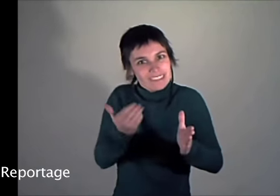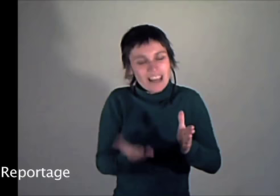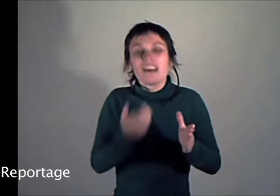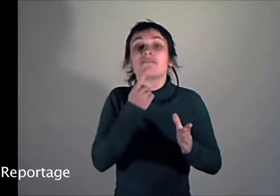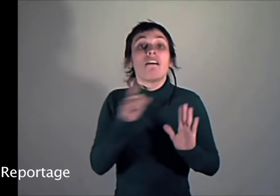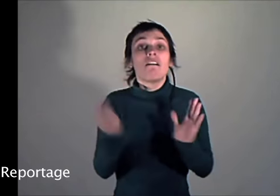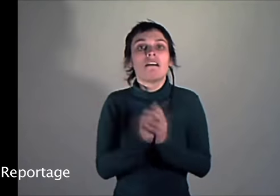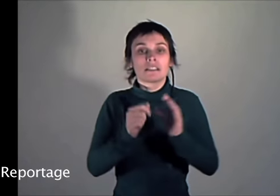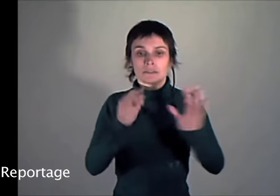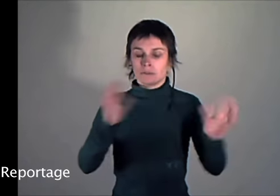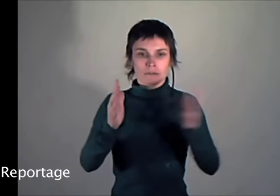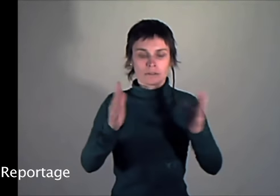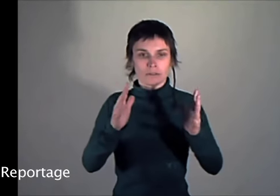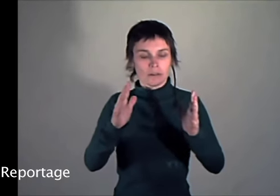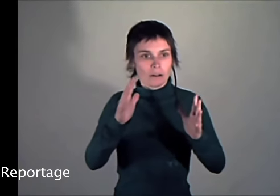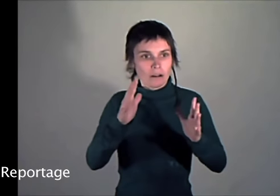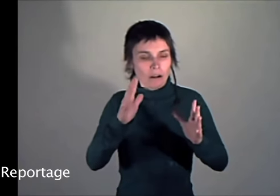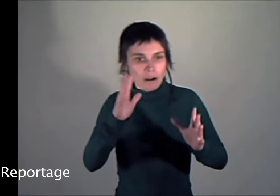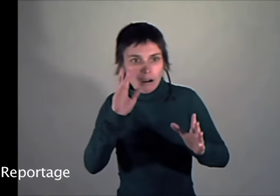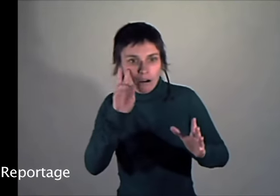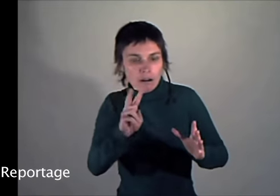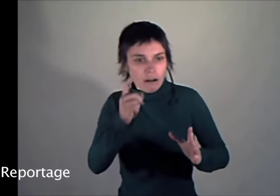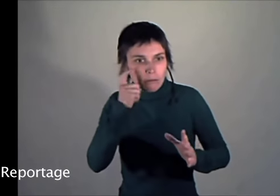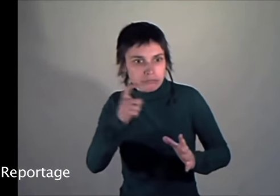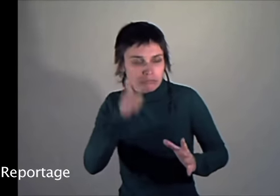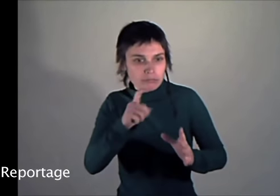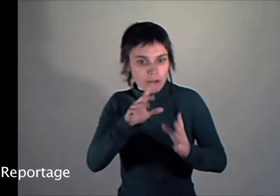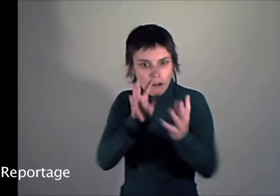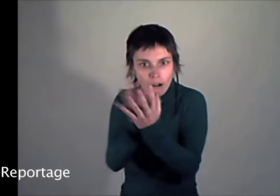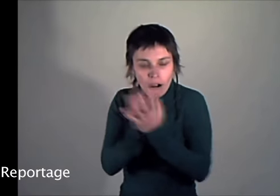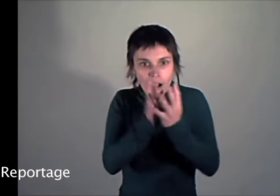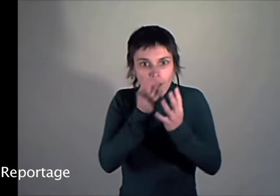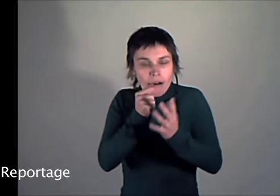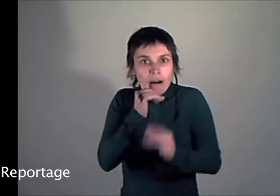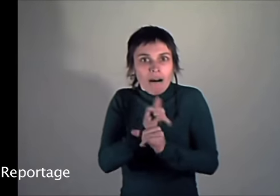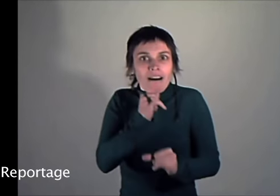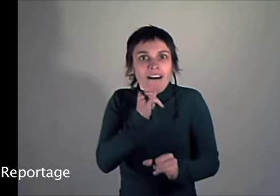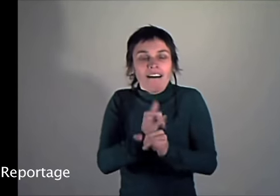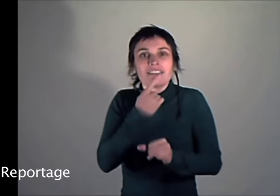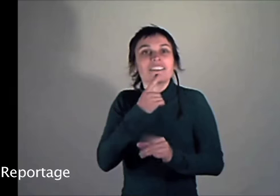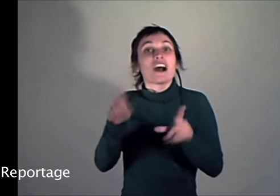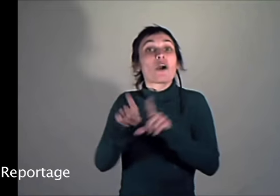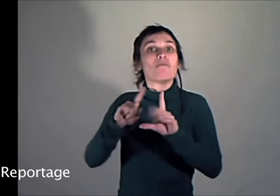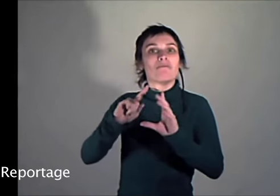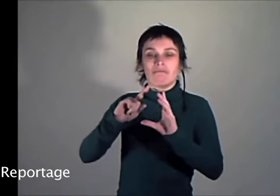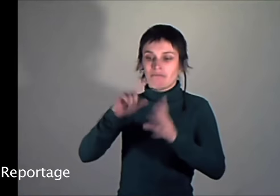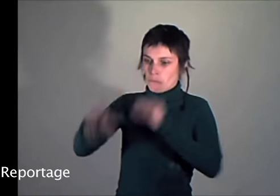sorte, c'est mon espèce quoi. Je fais partie de cette espèce-là. La période où on rencontre des sourds et on rencontre la langue des signes, ça